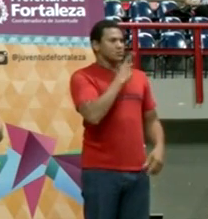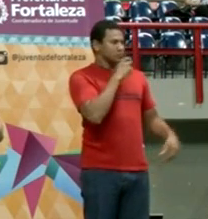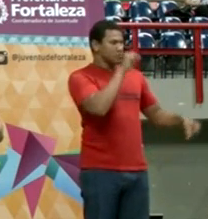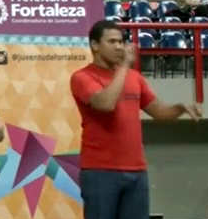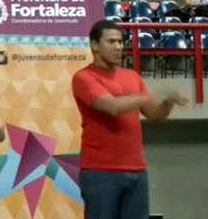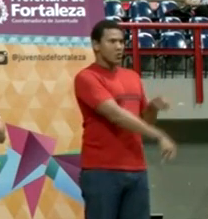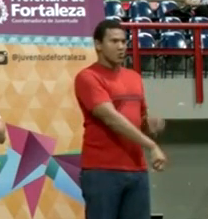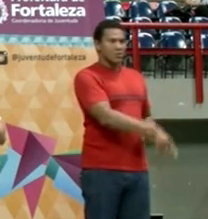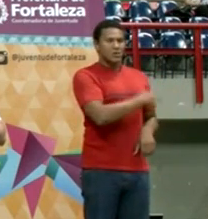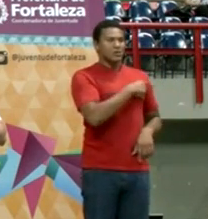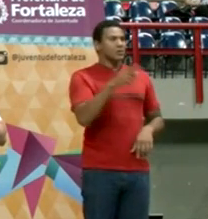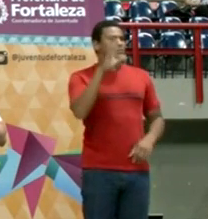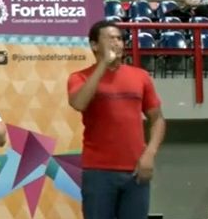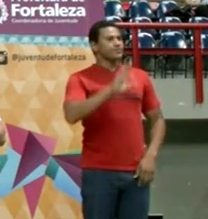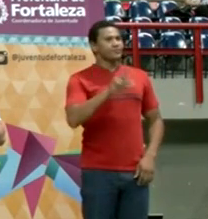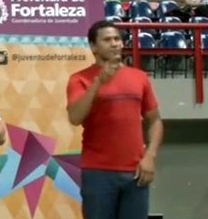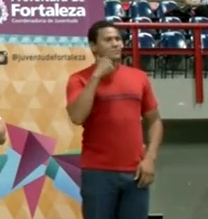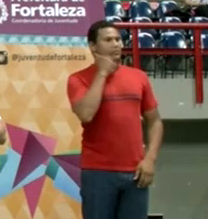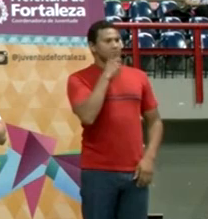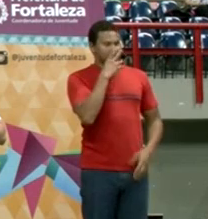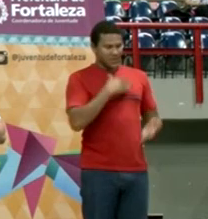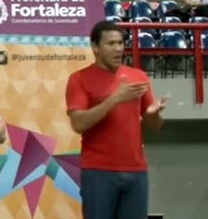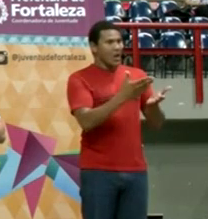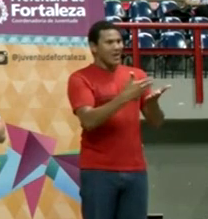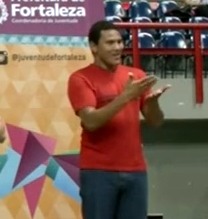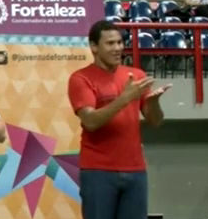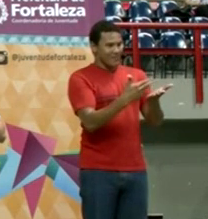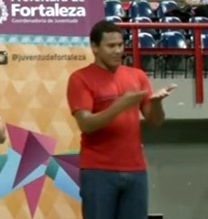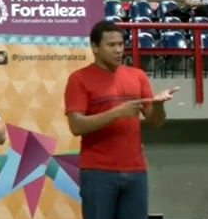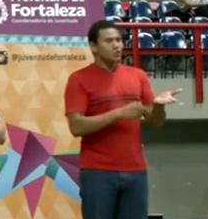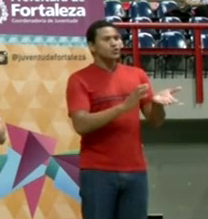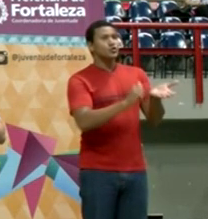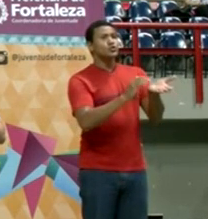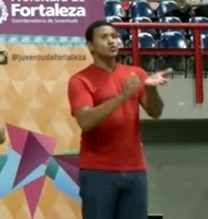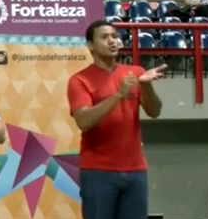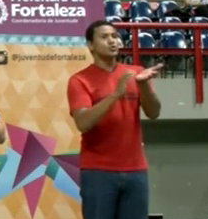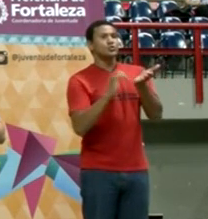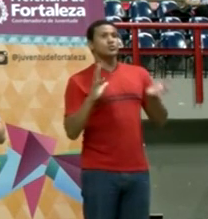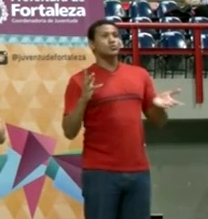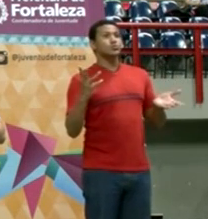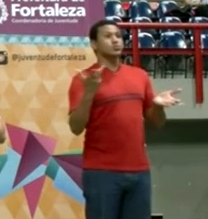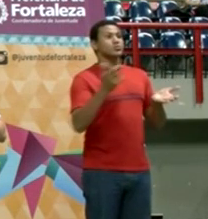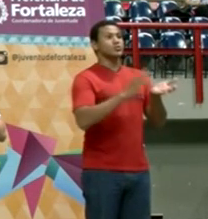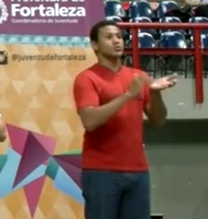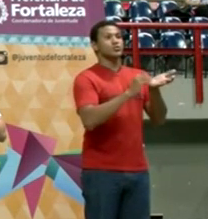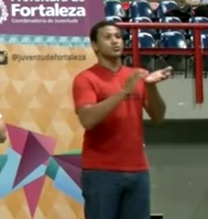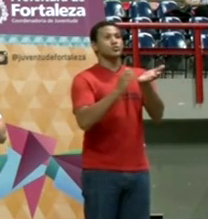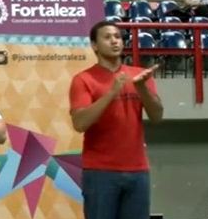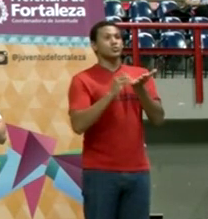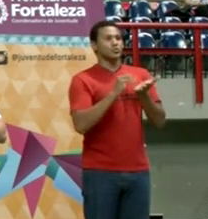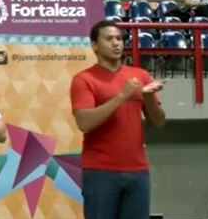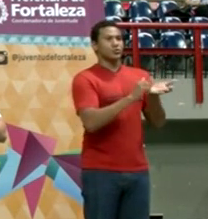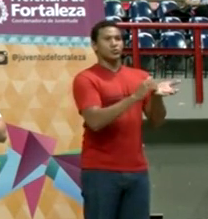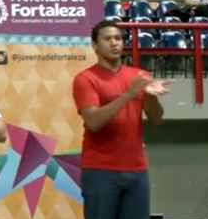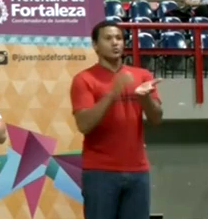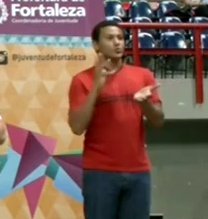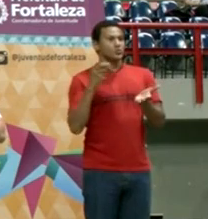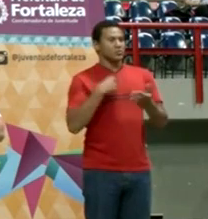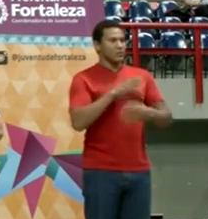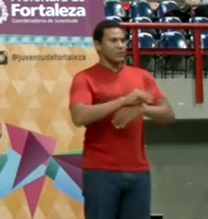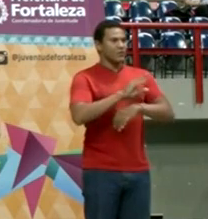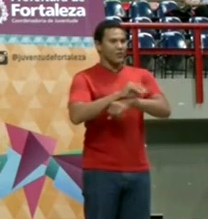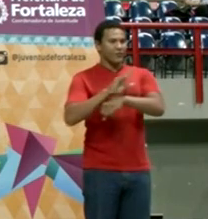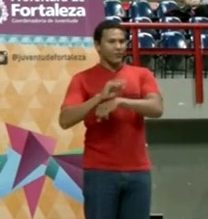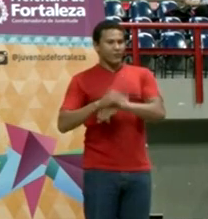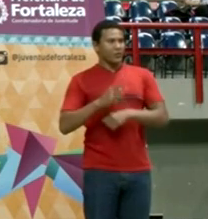União Soviética ele mandou tirar o Trotsky dos livros. Hoje nós temos até documentos que mostram fotos, onde na